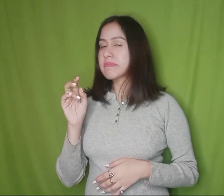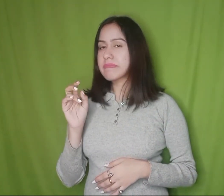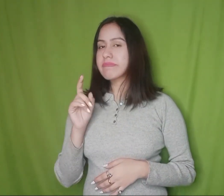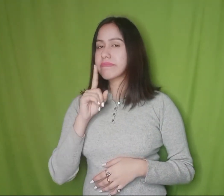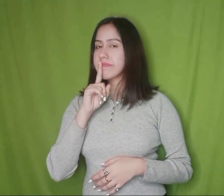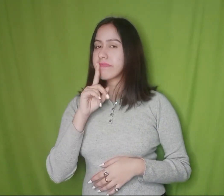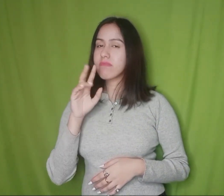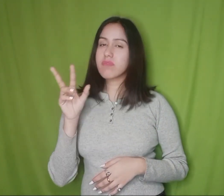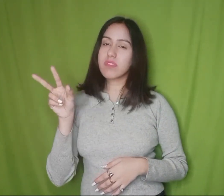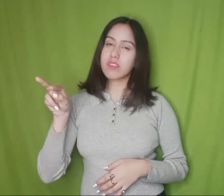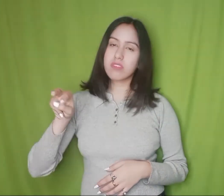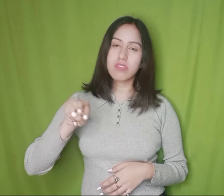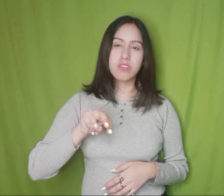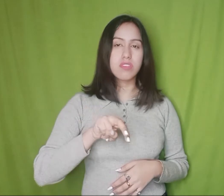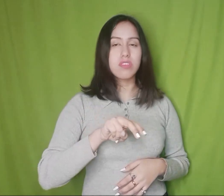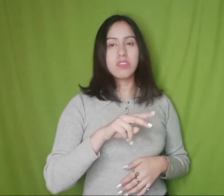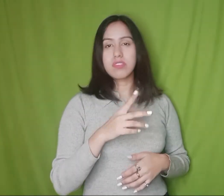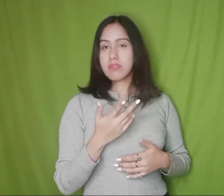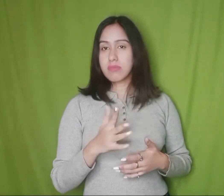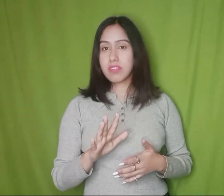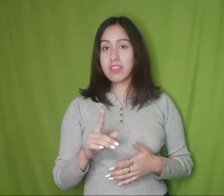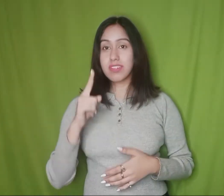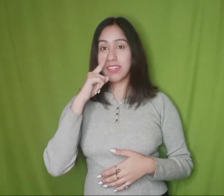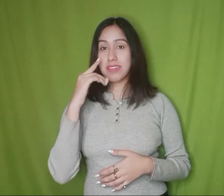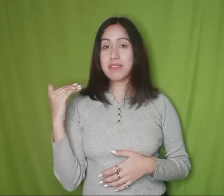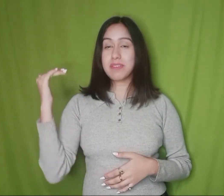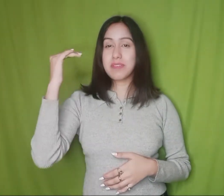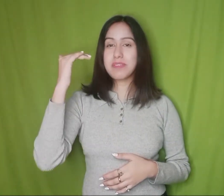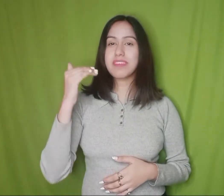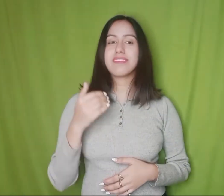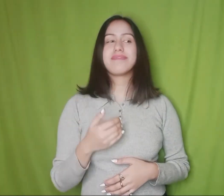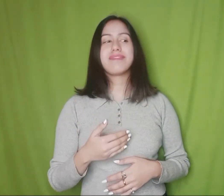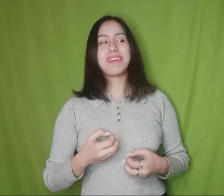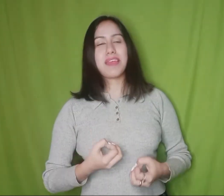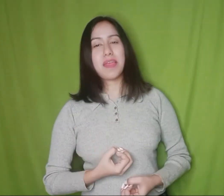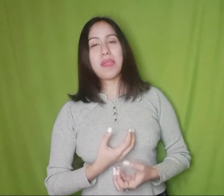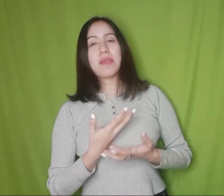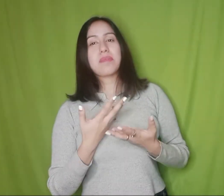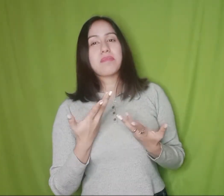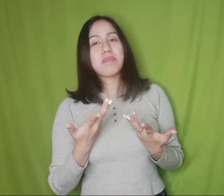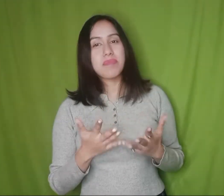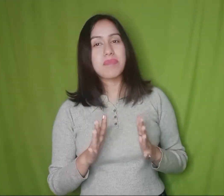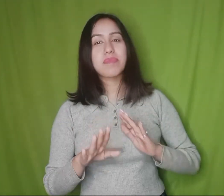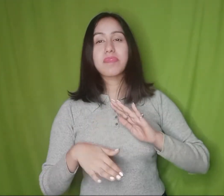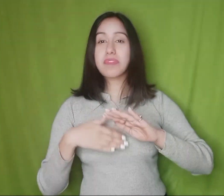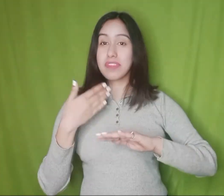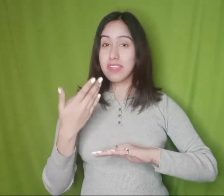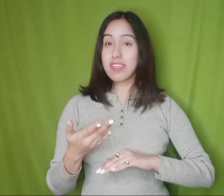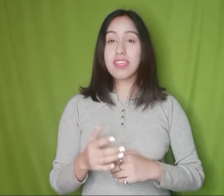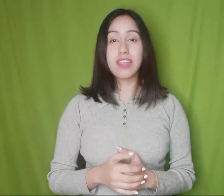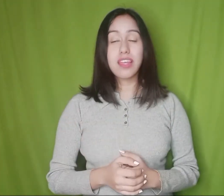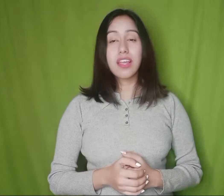देखा और वहां से तमतमाते हुए चले गए। उदा अपने मकसद में कामयाब हो गई